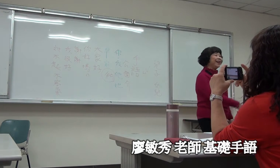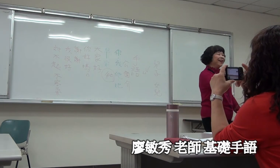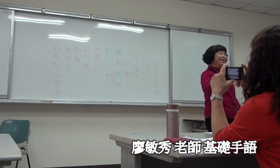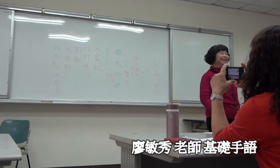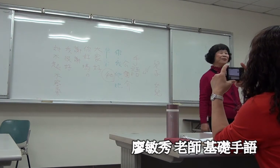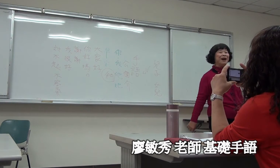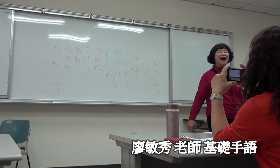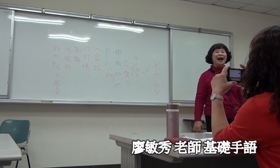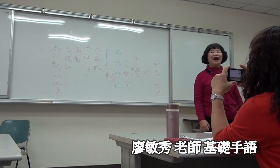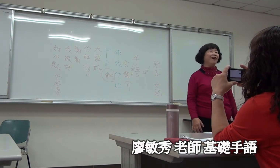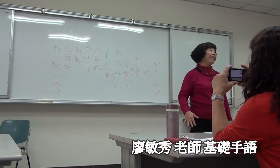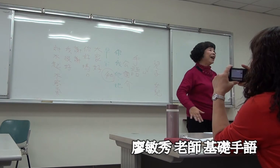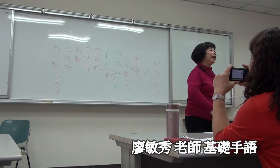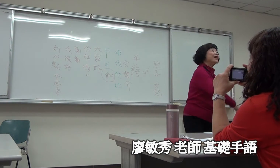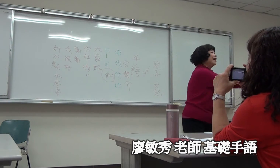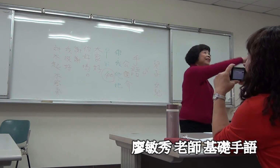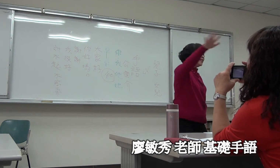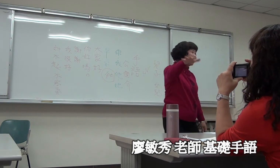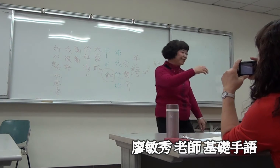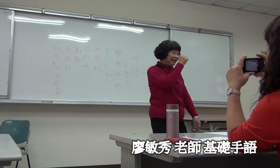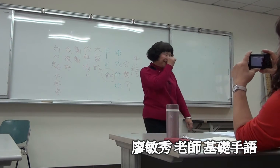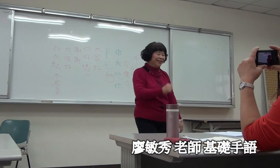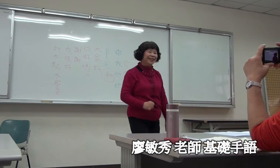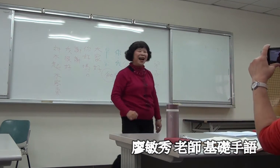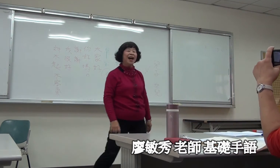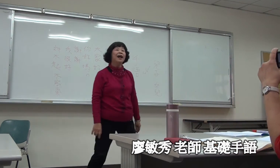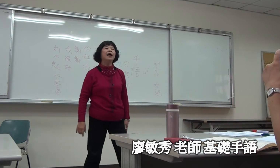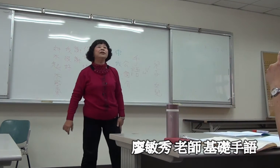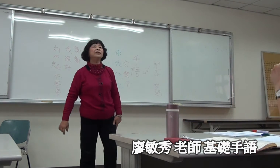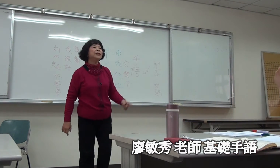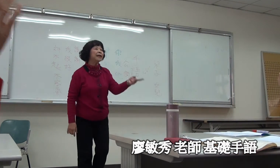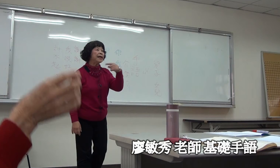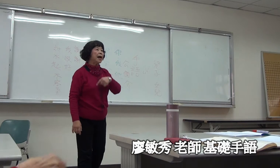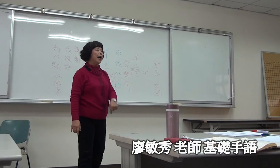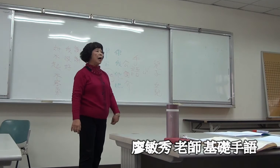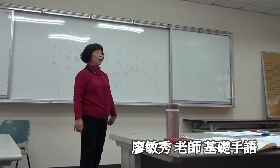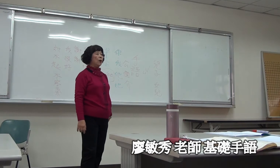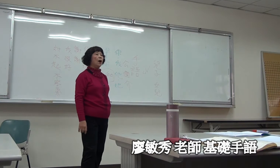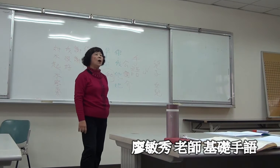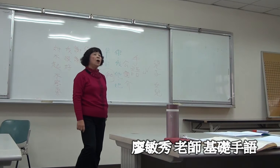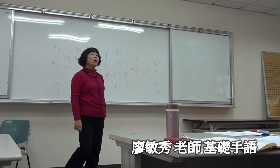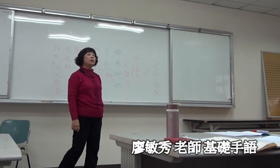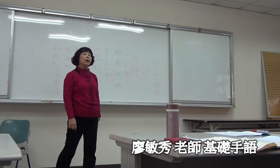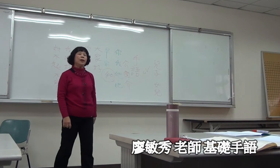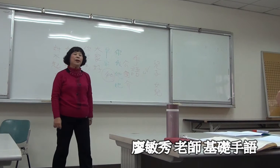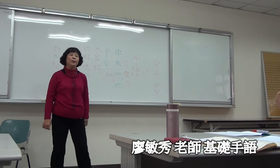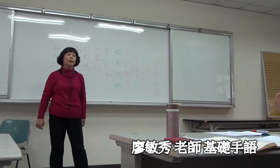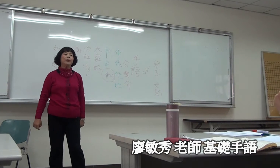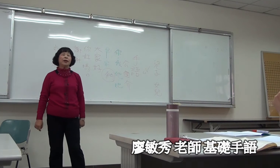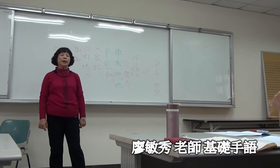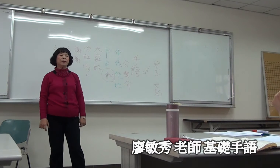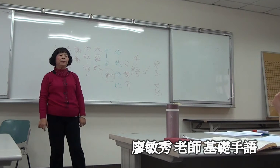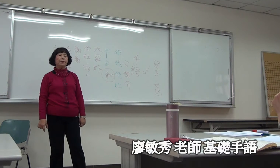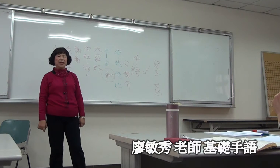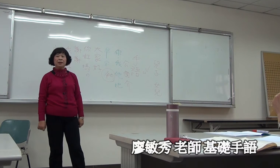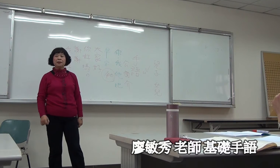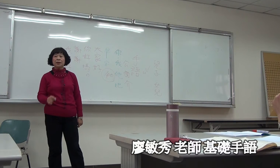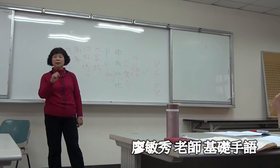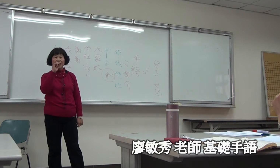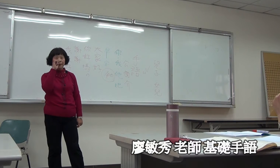好嘛，哦，大家好啊，就是大家好，哦， 所以不可能每一次听障朋